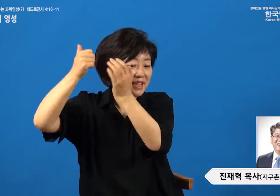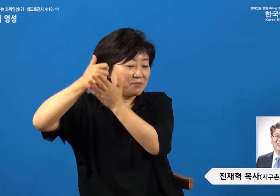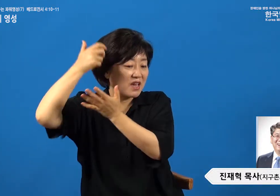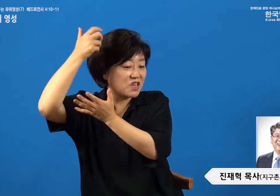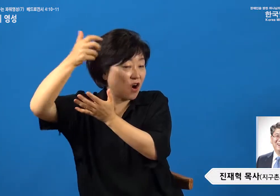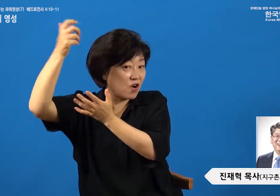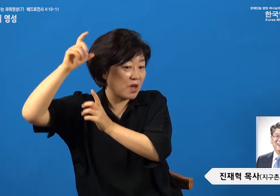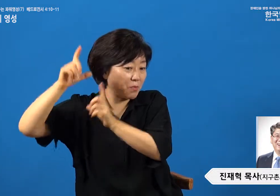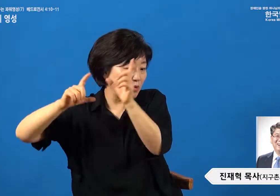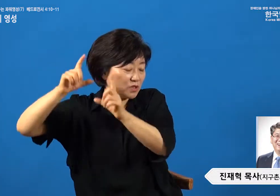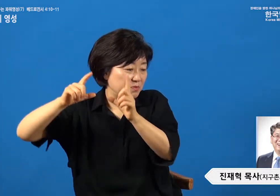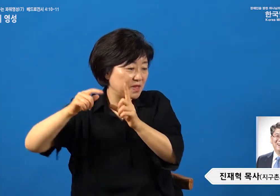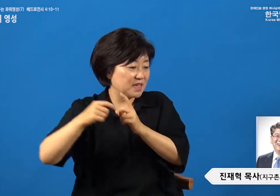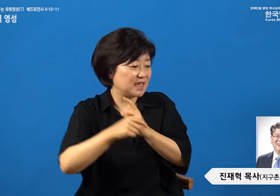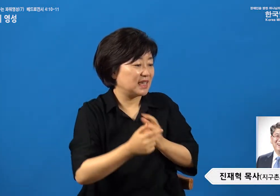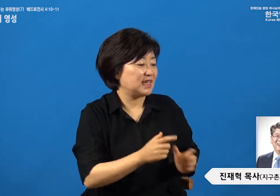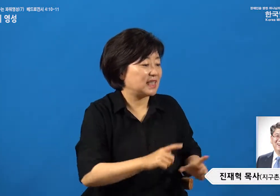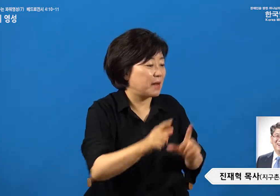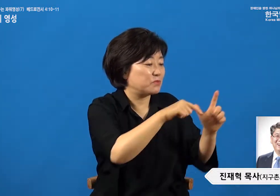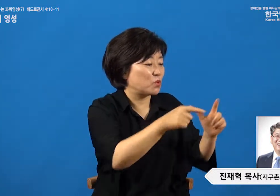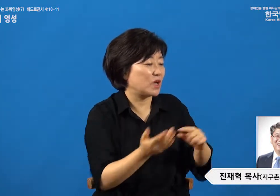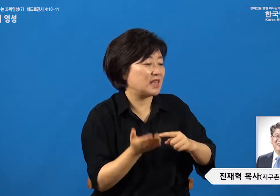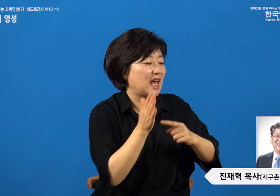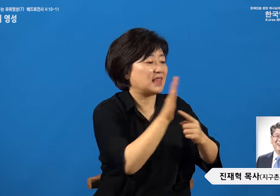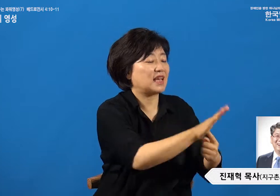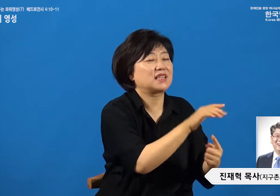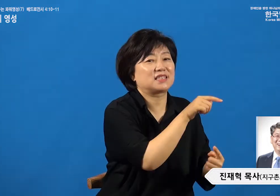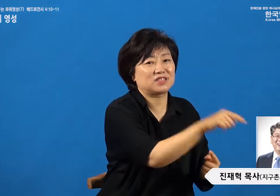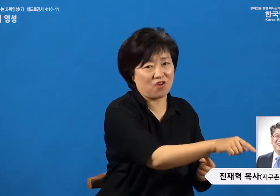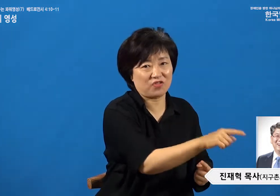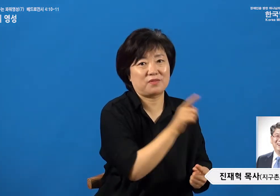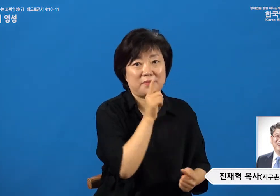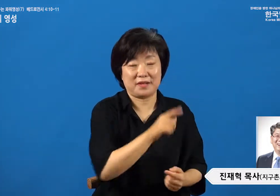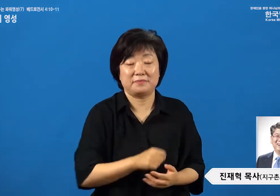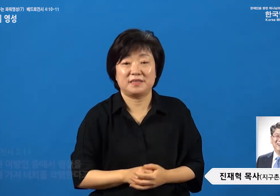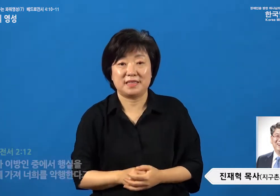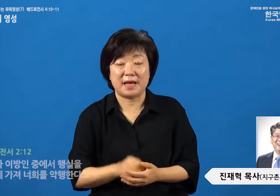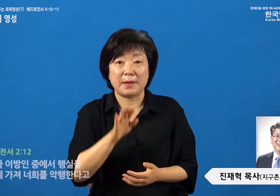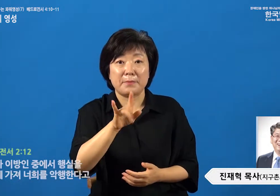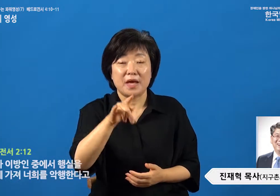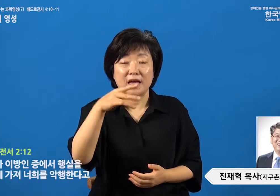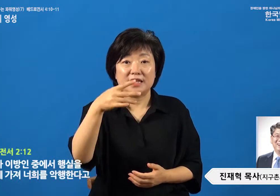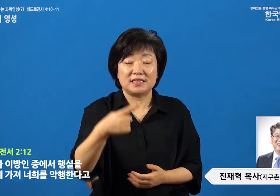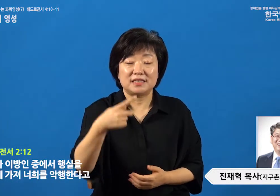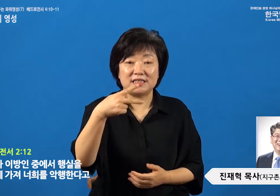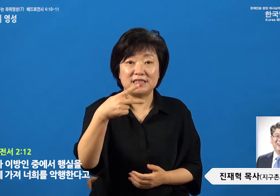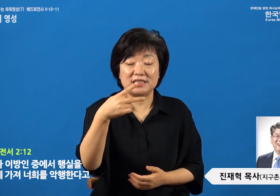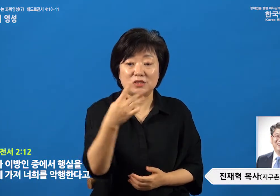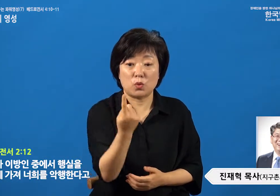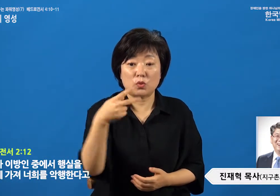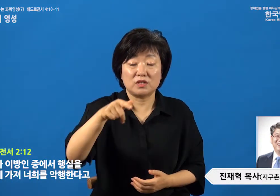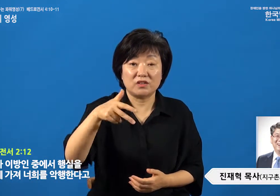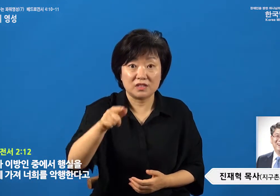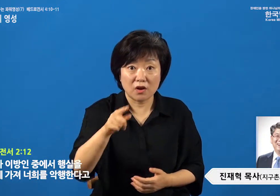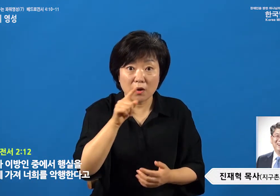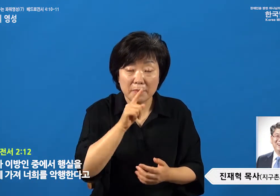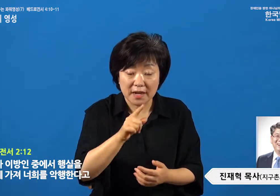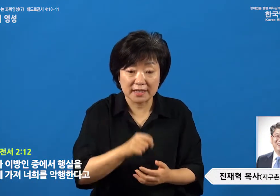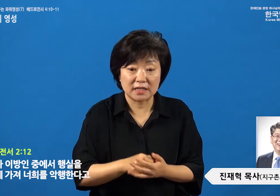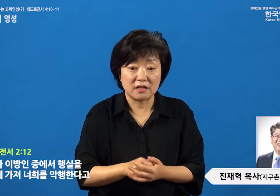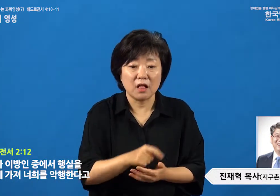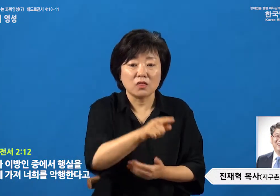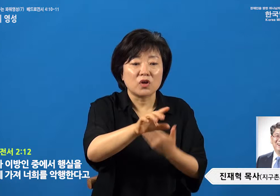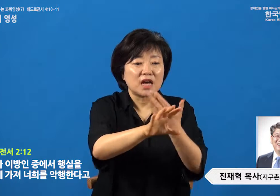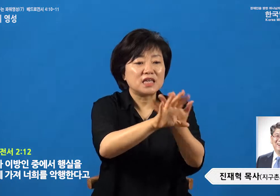사실을 말씀하고 있습니다. 그래서 베드로전서 2장 12절은 이렇게 말씀합니다. 너희가